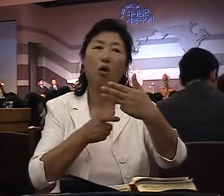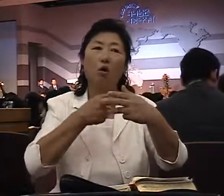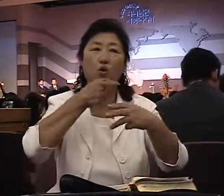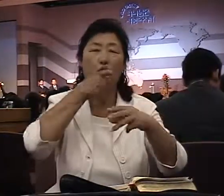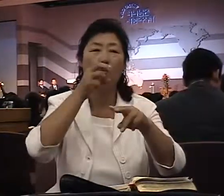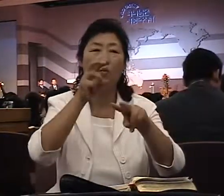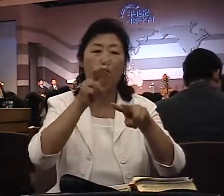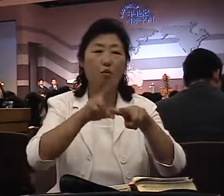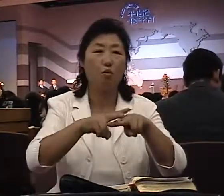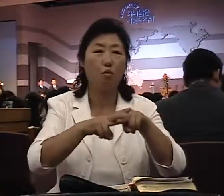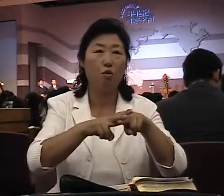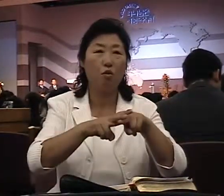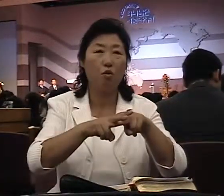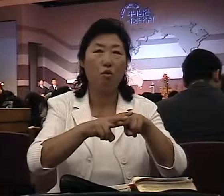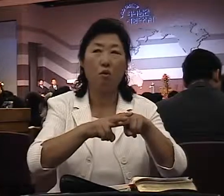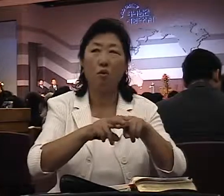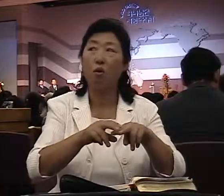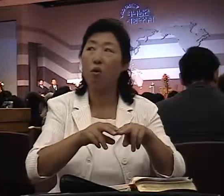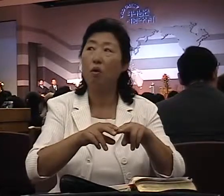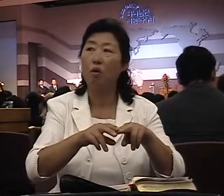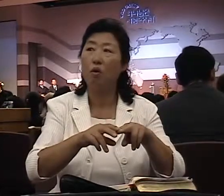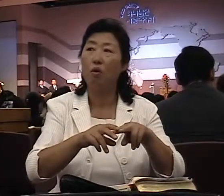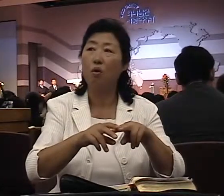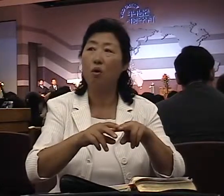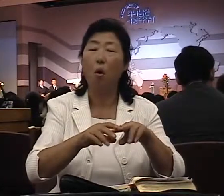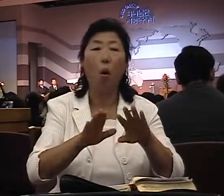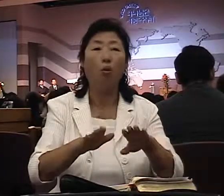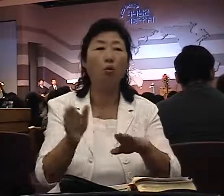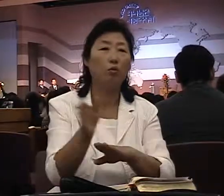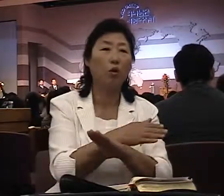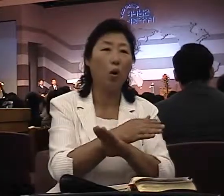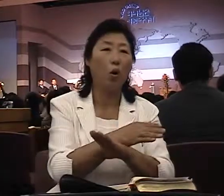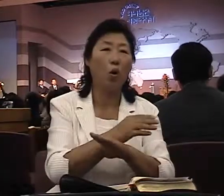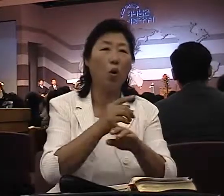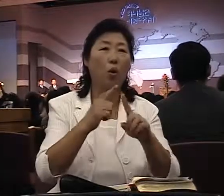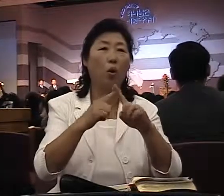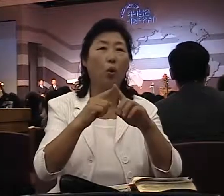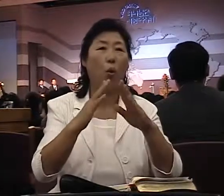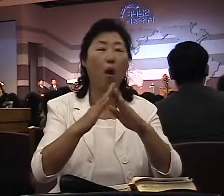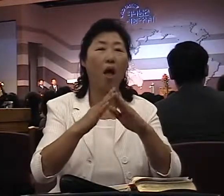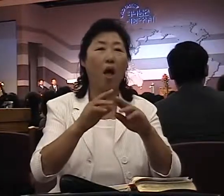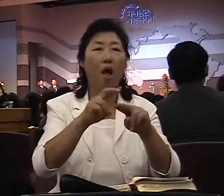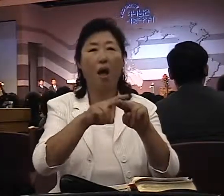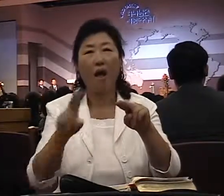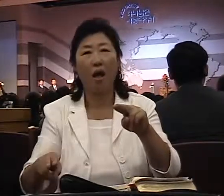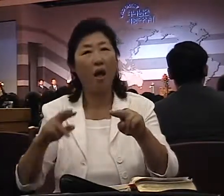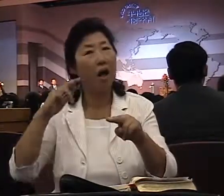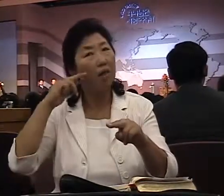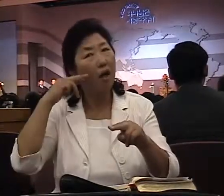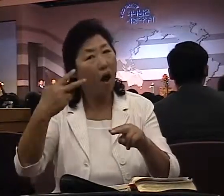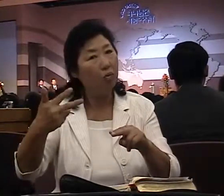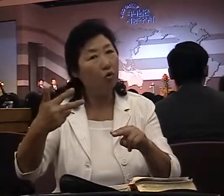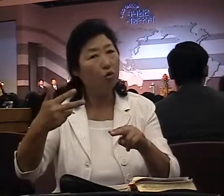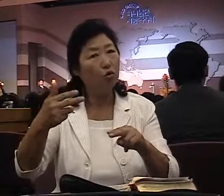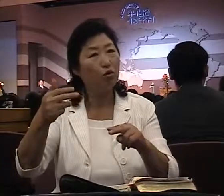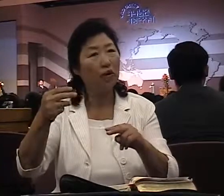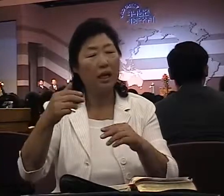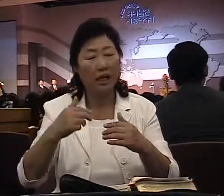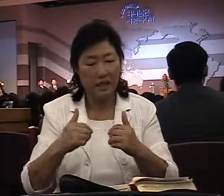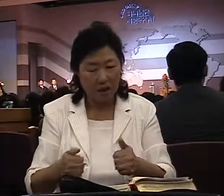김주택 목사님 오늘부로 본교회를 사임하십니다. 아마 다음 주에 인사를 하실 것 같습니다. 10번